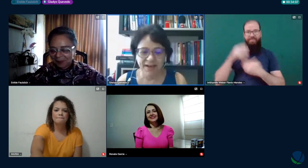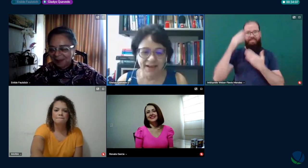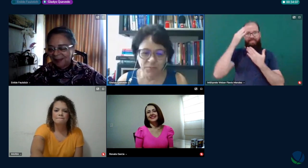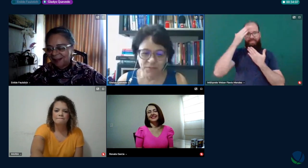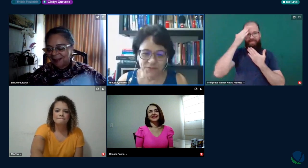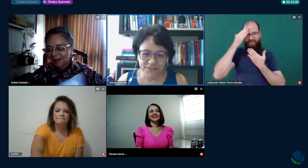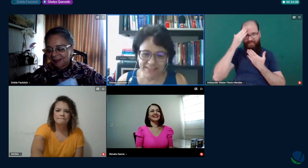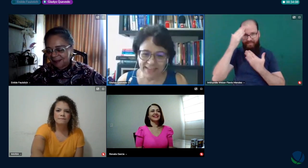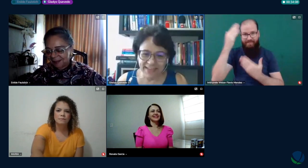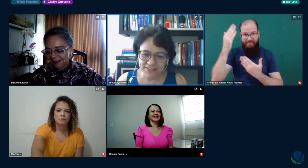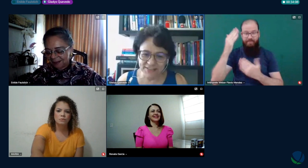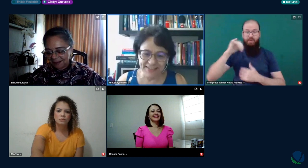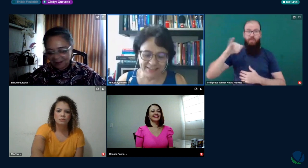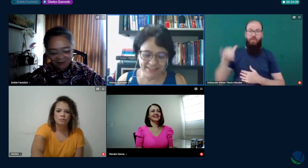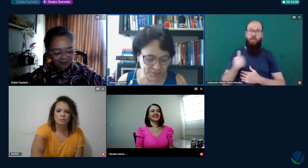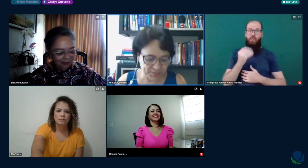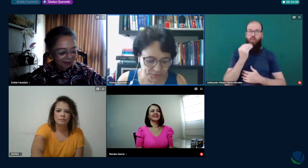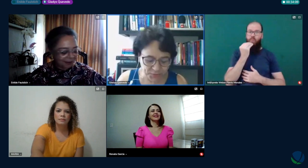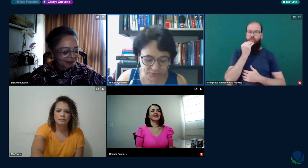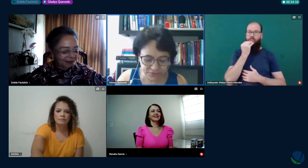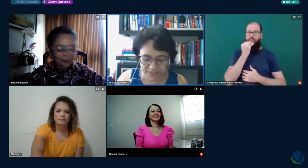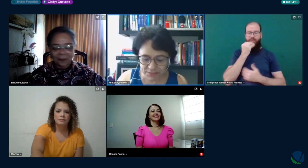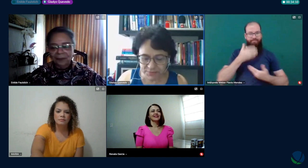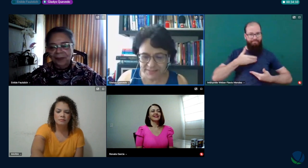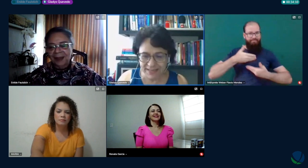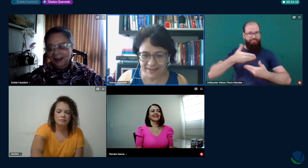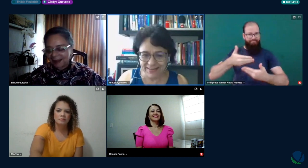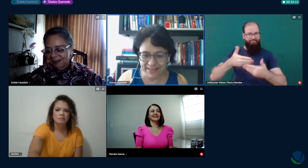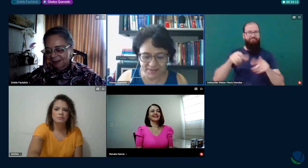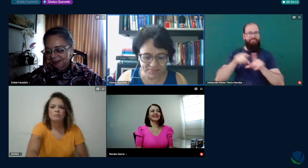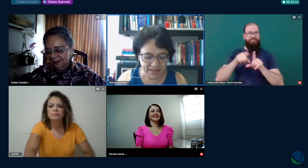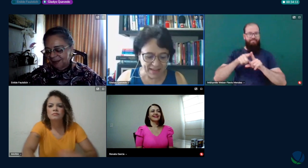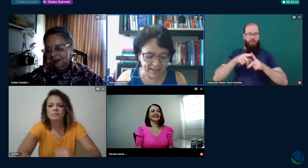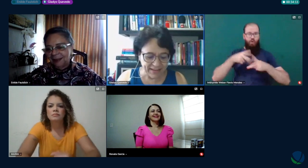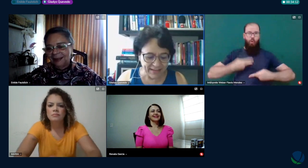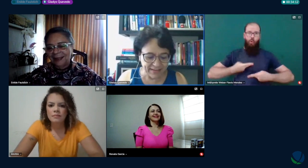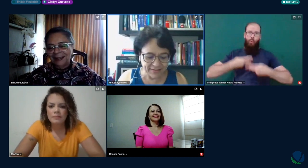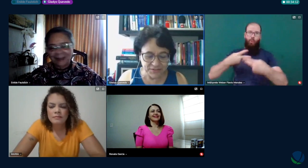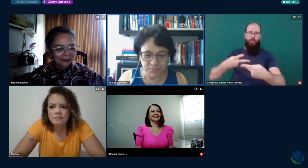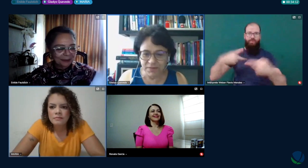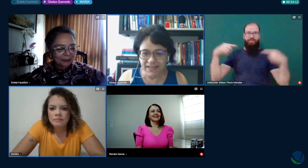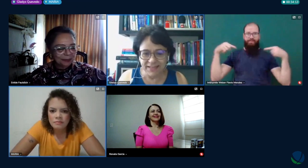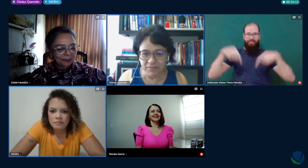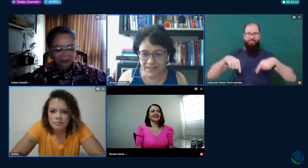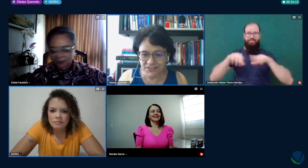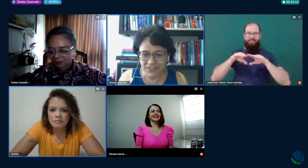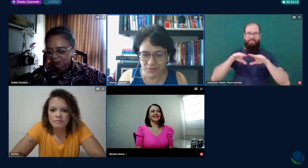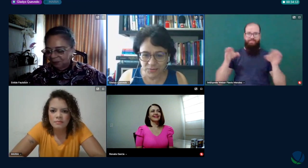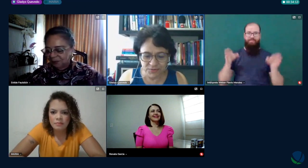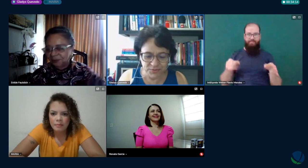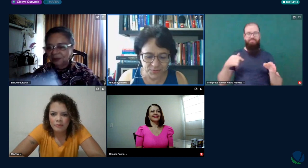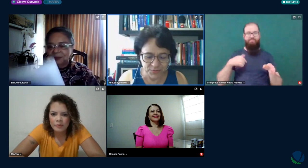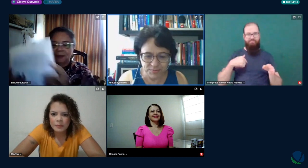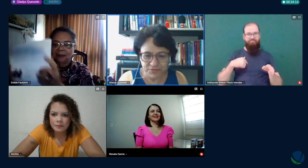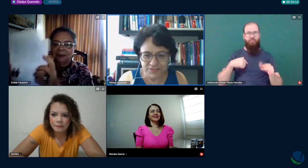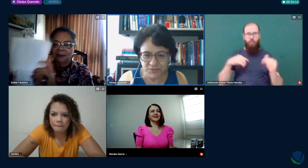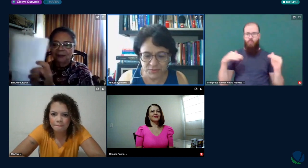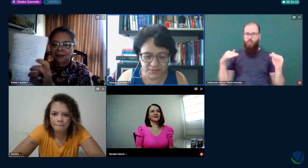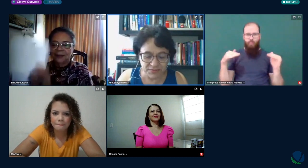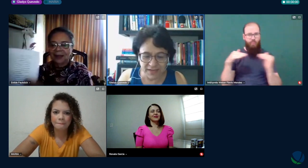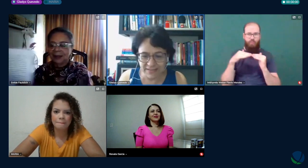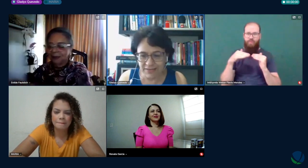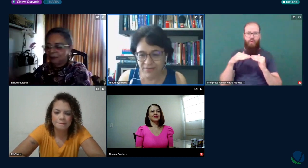muito a oportunidade, agradeço muito o convite por estar aqui. E estou plenamente de acordo com